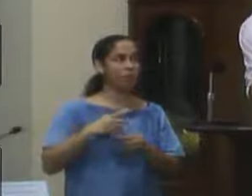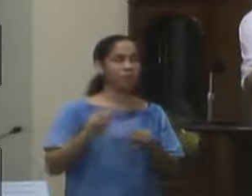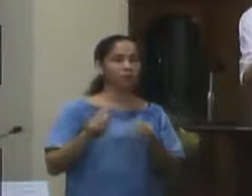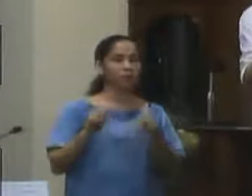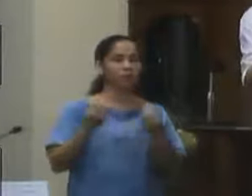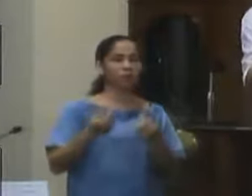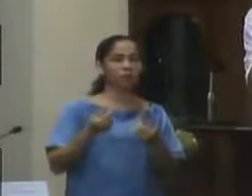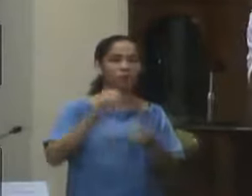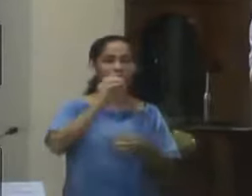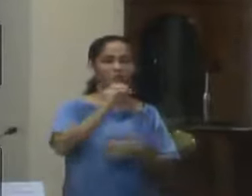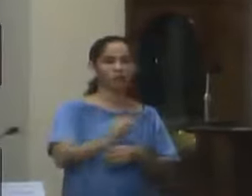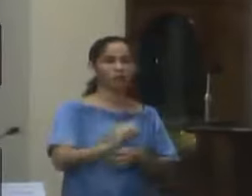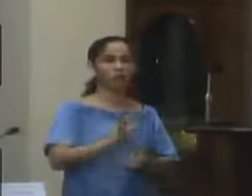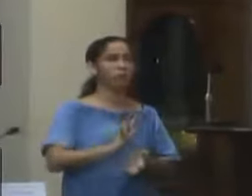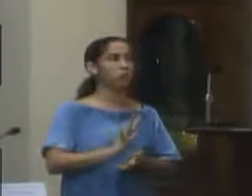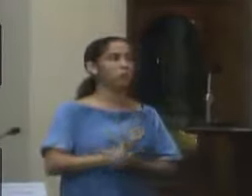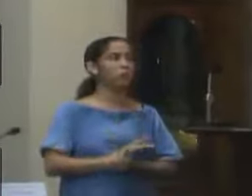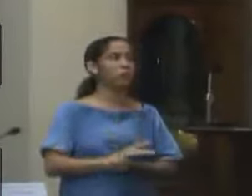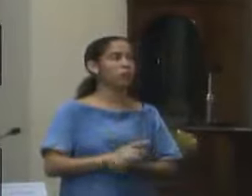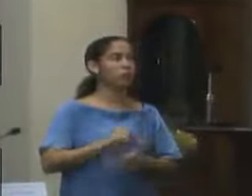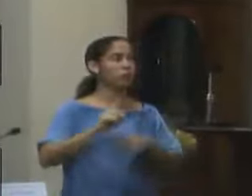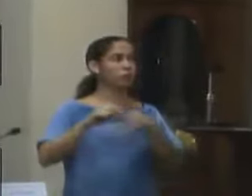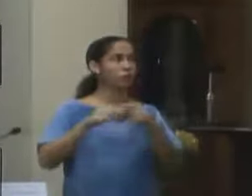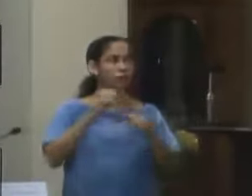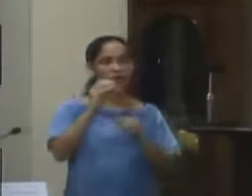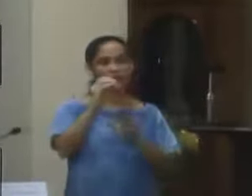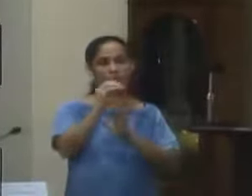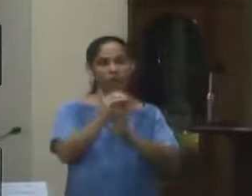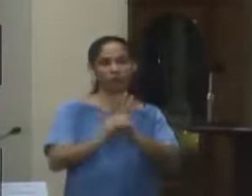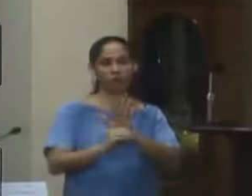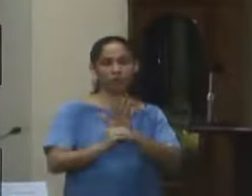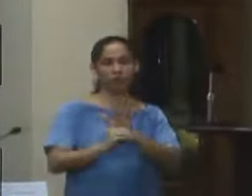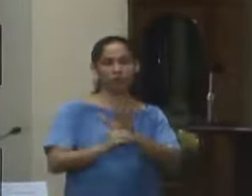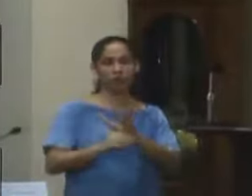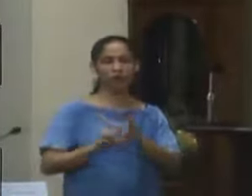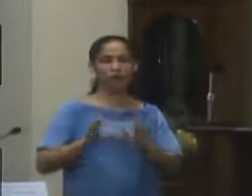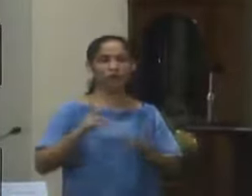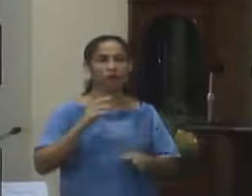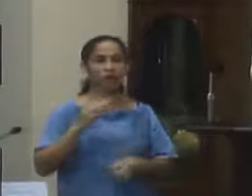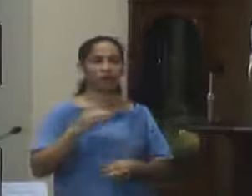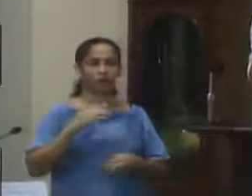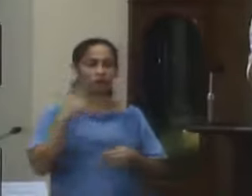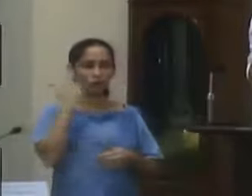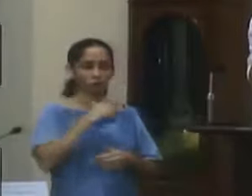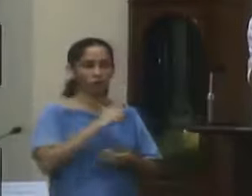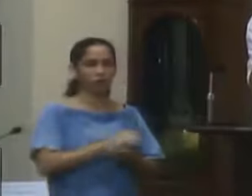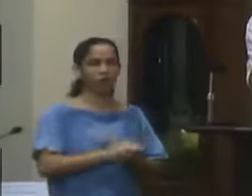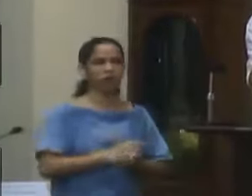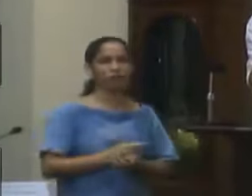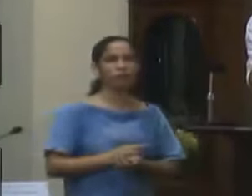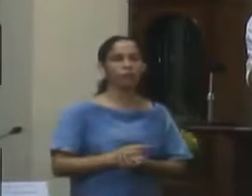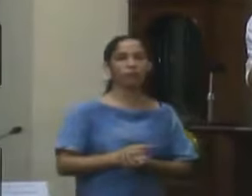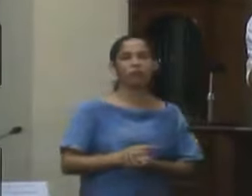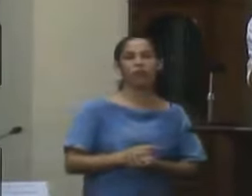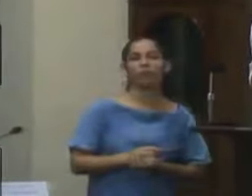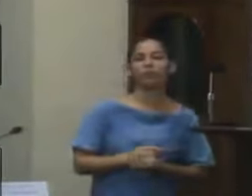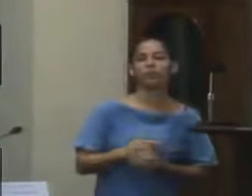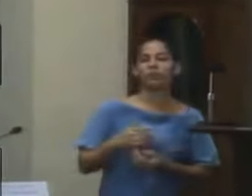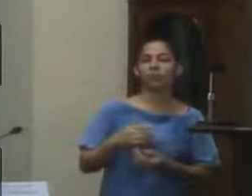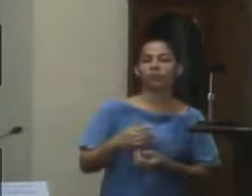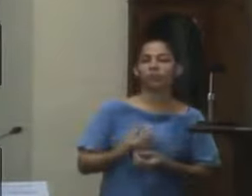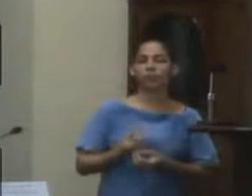Rita? Zero. Porque quando a gente zerar, é quando a gente atingiu o ápice.